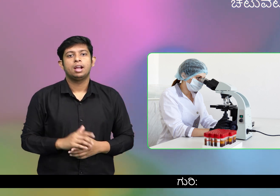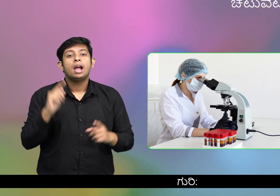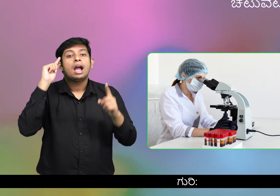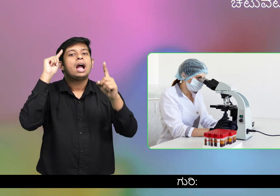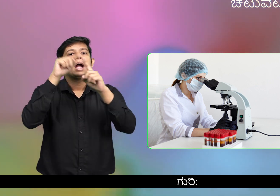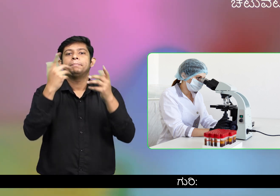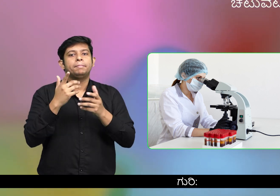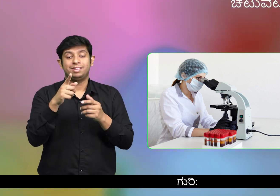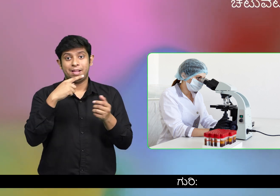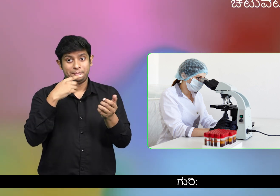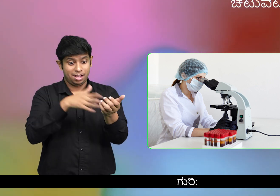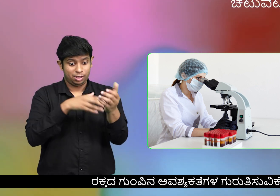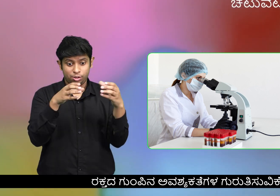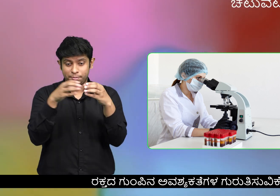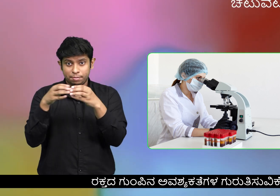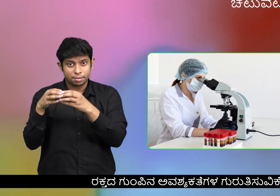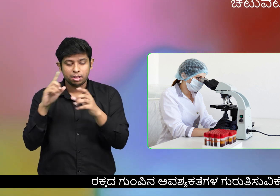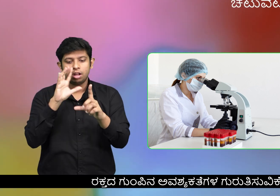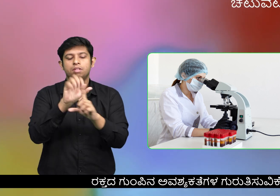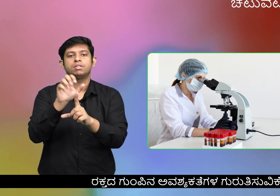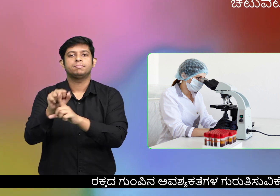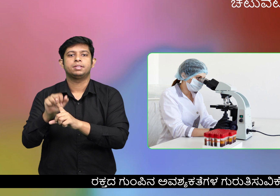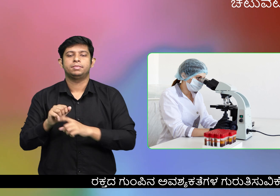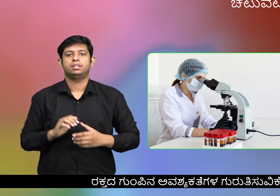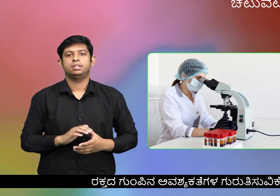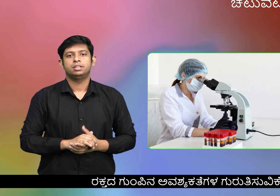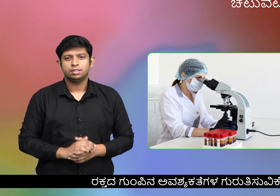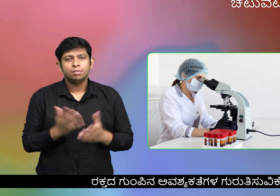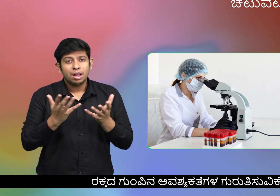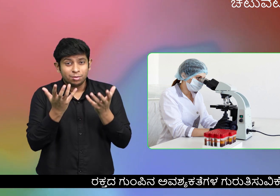ಗುರಿ: ರಕ್ತದ ಗುಂಪಿನ ಅವಶ್ಯಕತೆಗಳ ಗುರುತಿಸುವಿಕೆ.